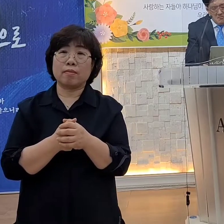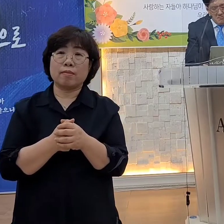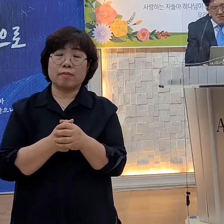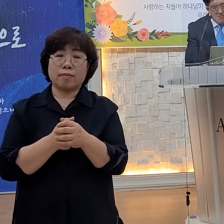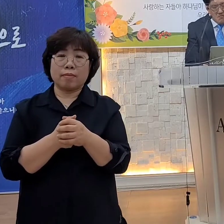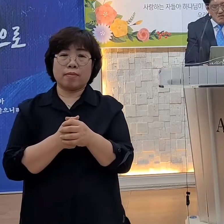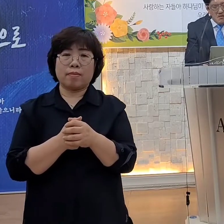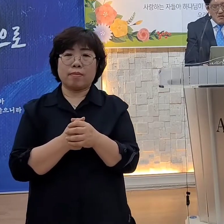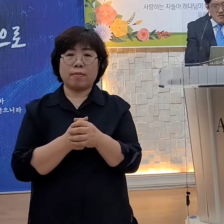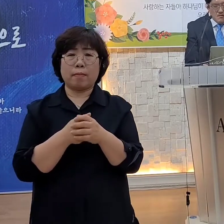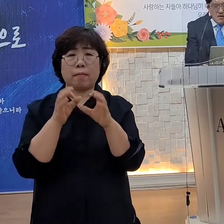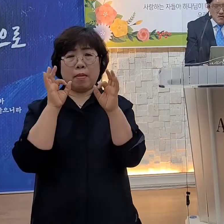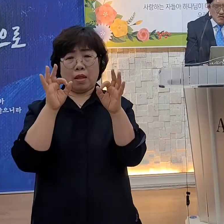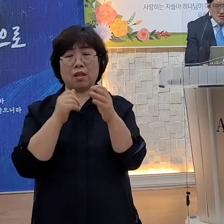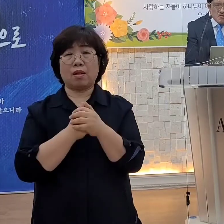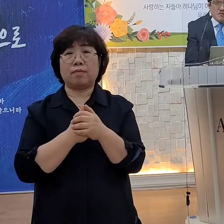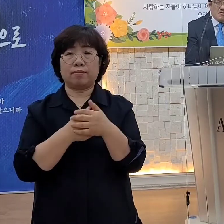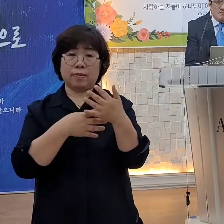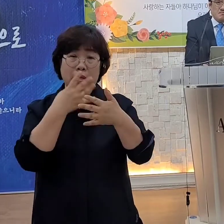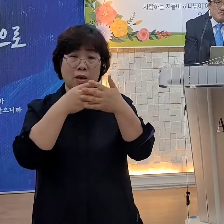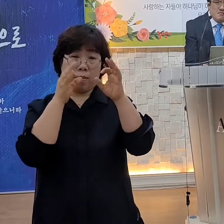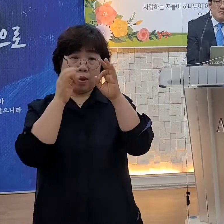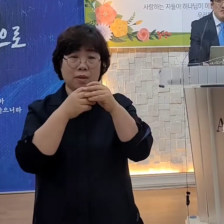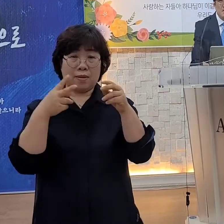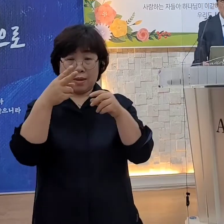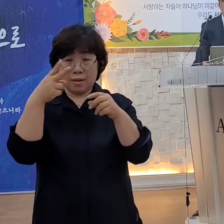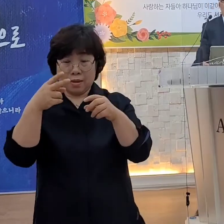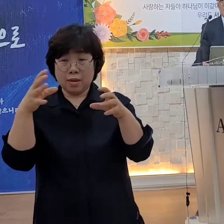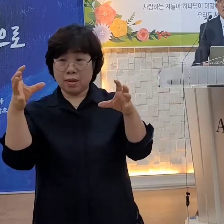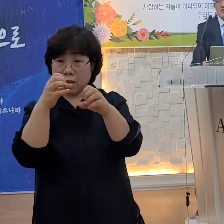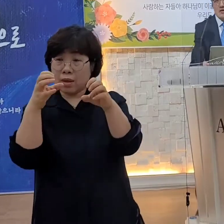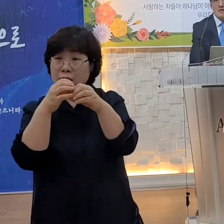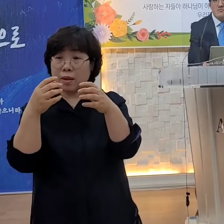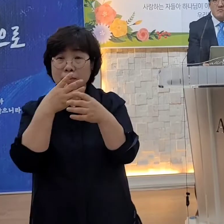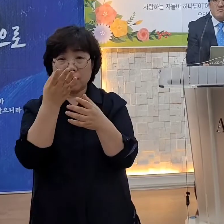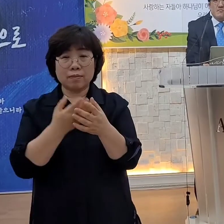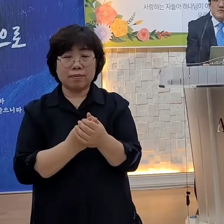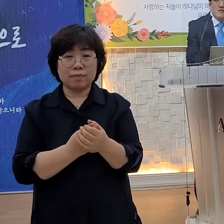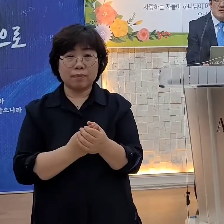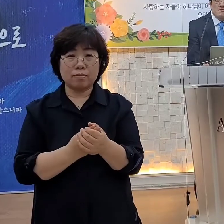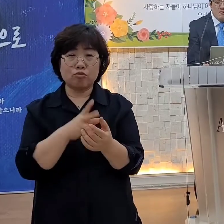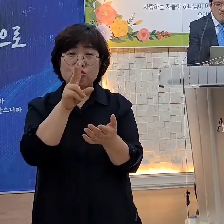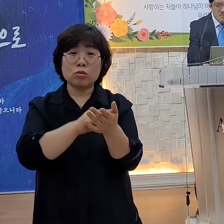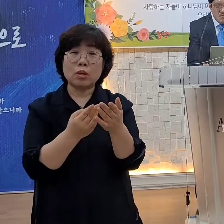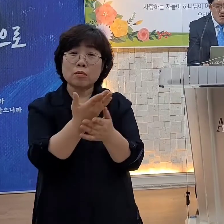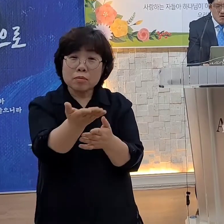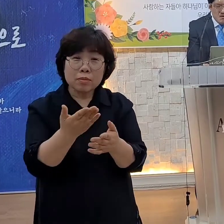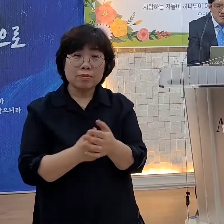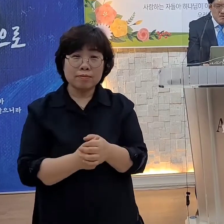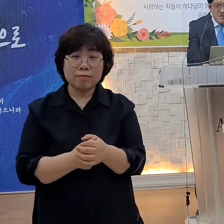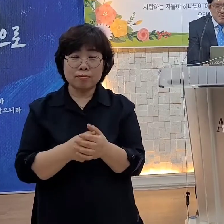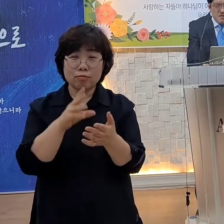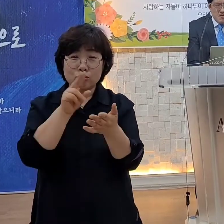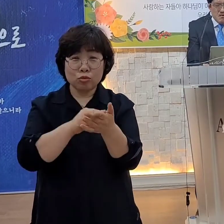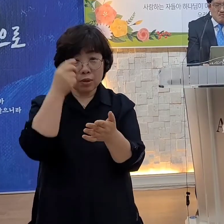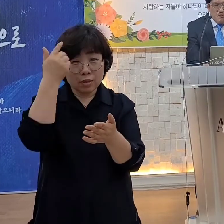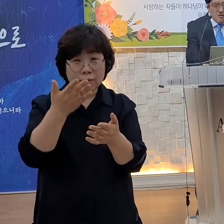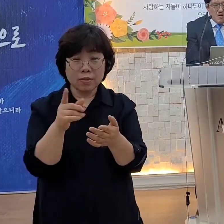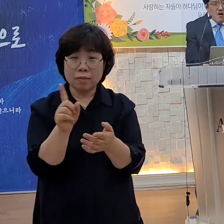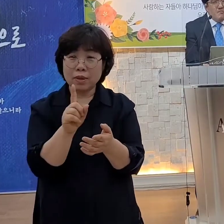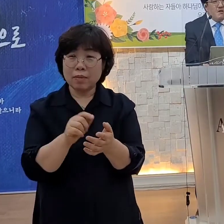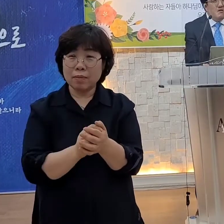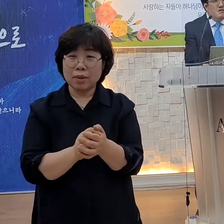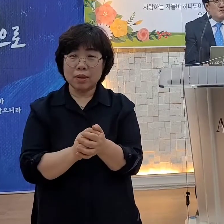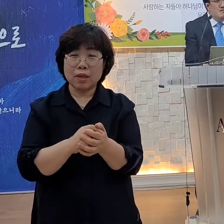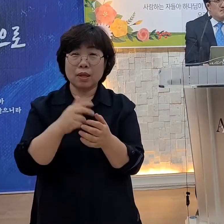걸 보았습니다. 자, 여기서 이제 여러분 퀴즈를 드리겠습니다. 이 송강호 씨가 이